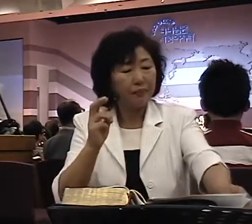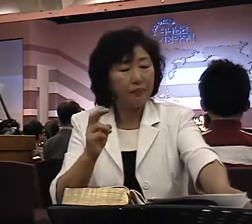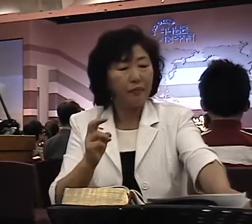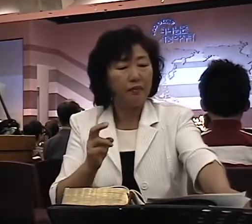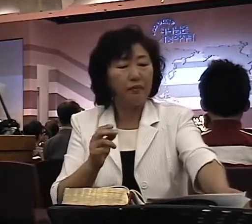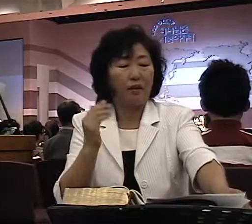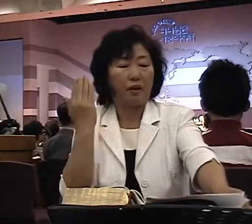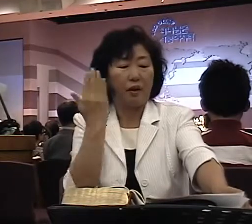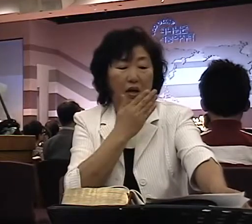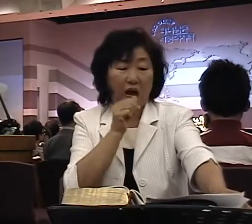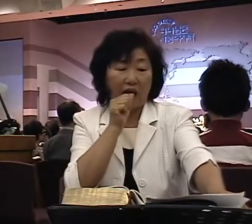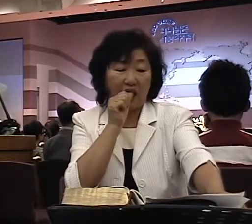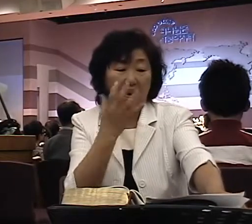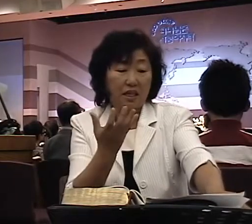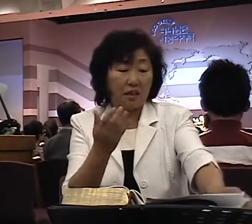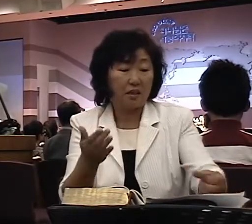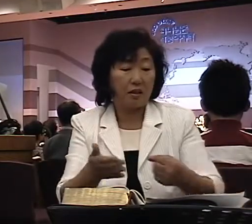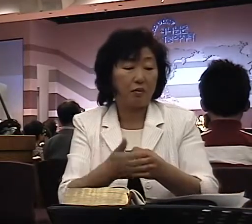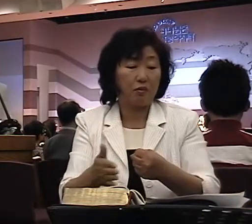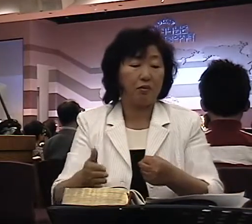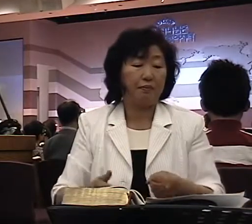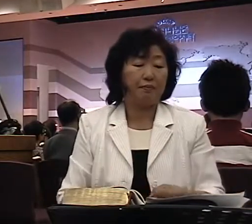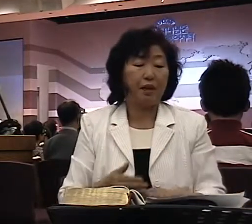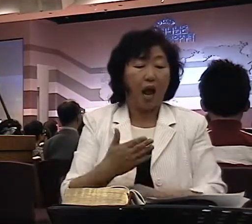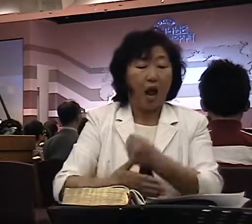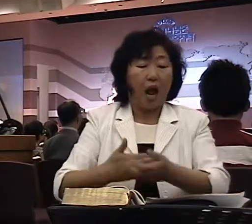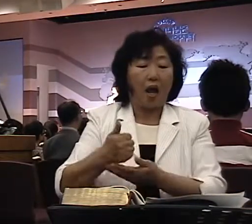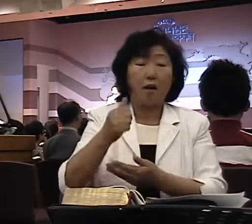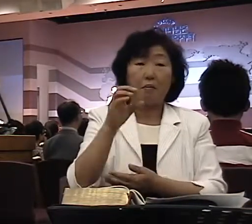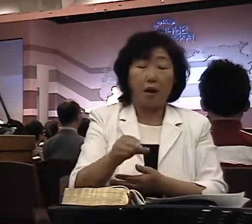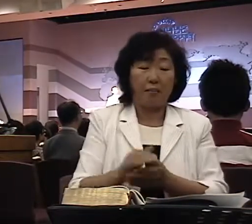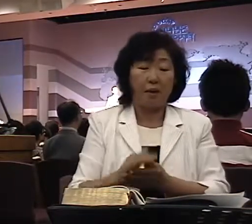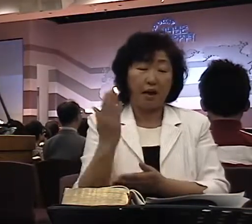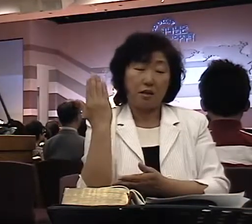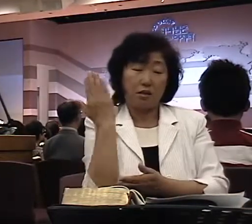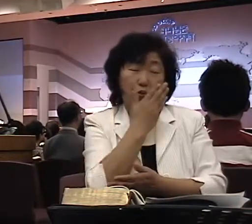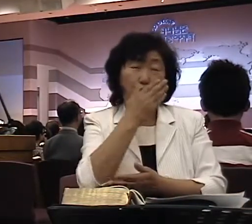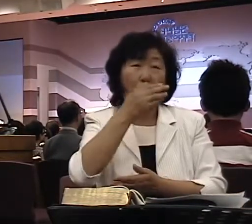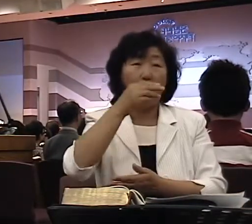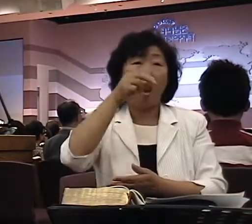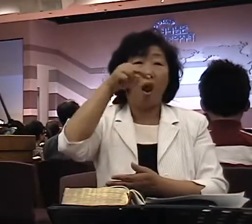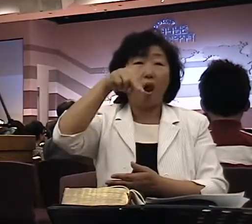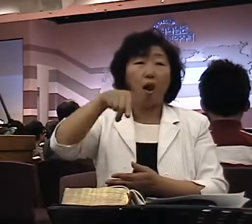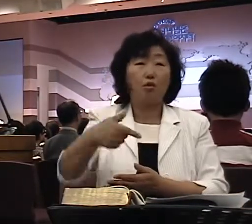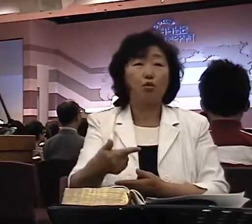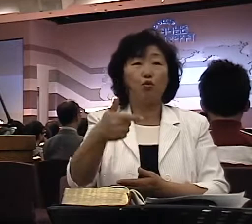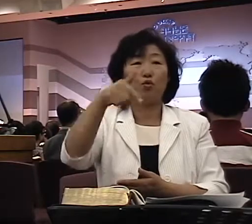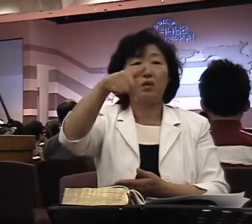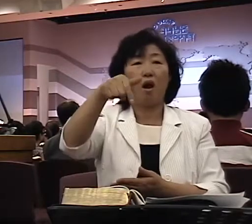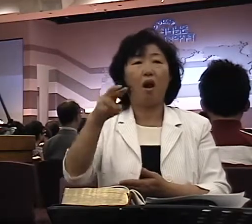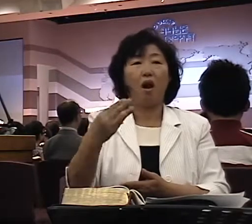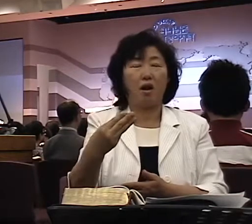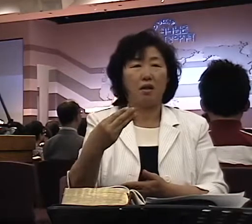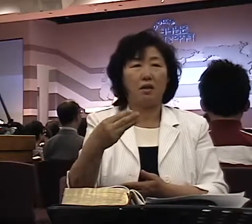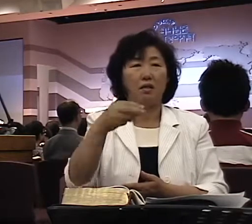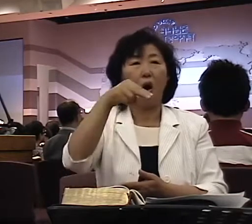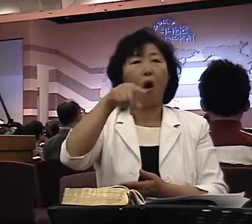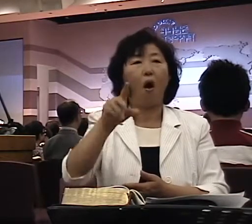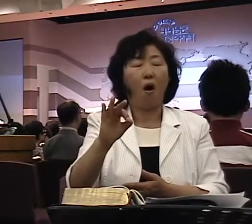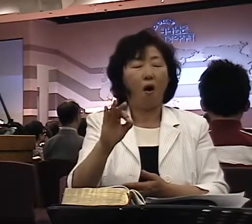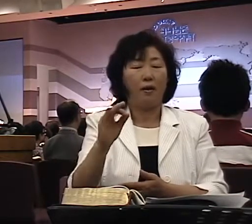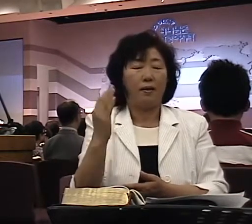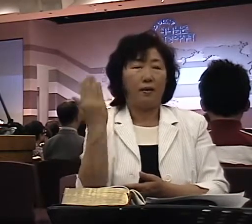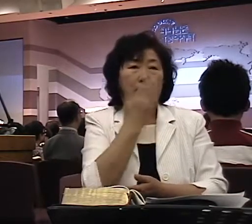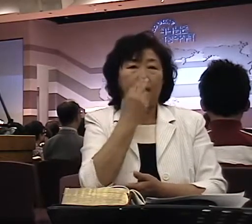그가 깨끗한 그릇이기 때문입니다. 하나님 앞에 순결성을 생명처럼 지켰던 사람이었기 때문입니다.